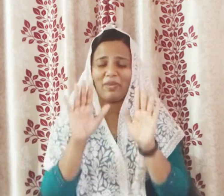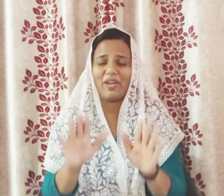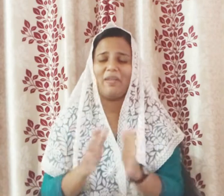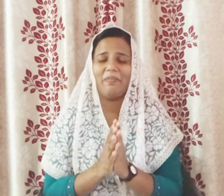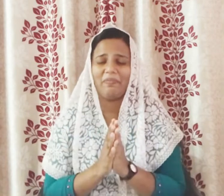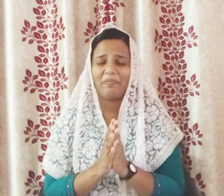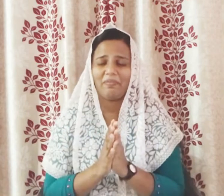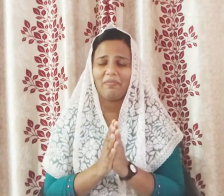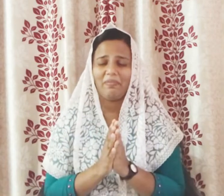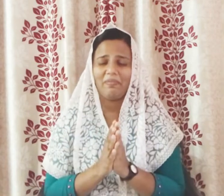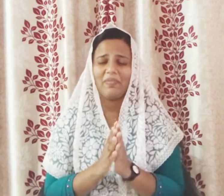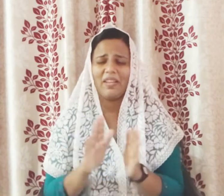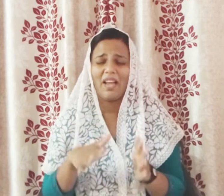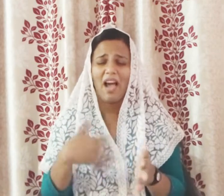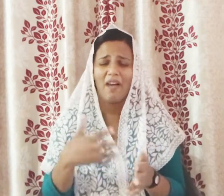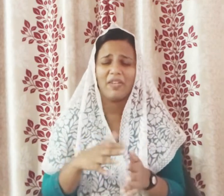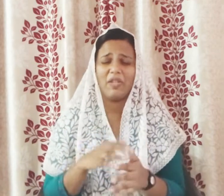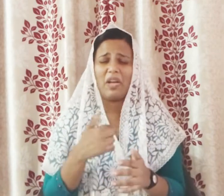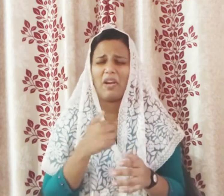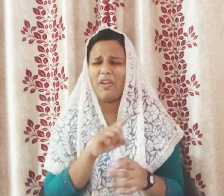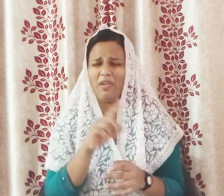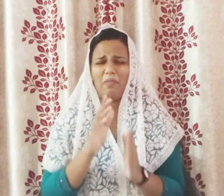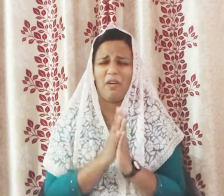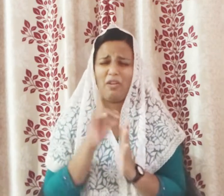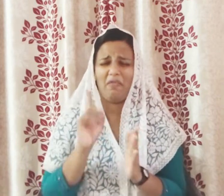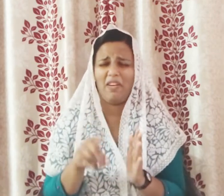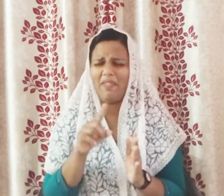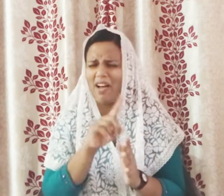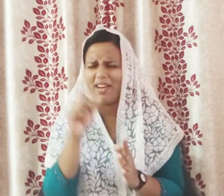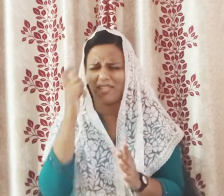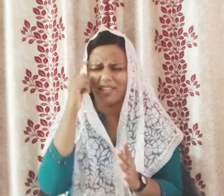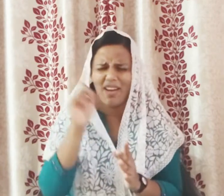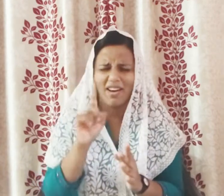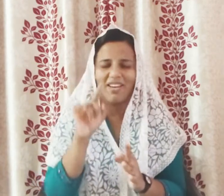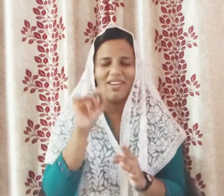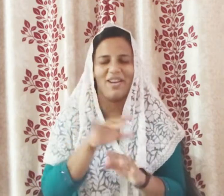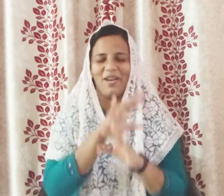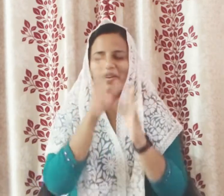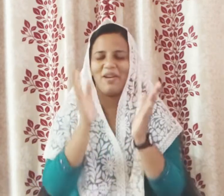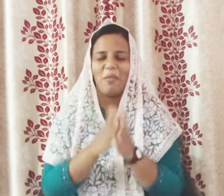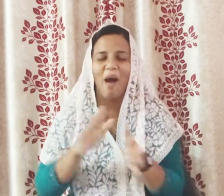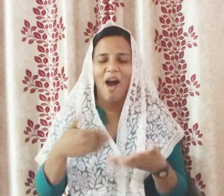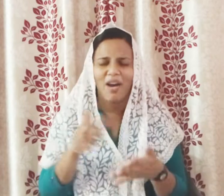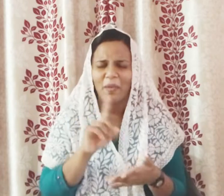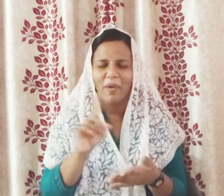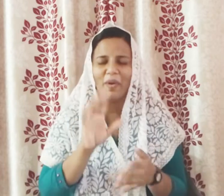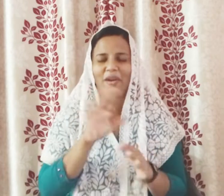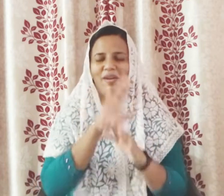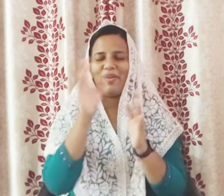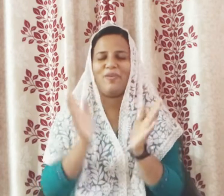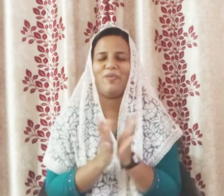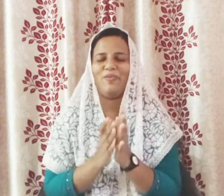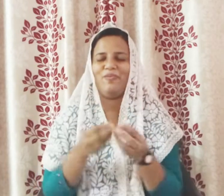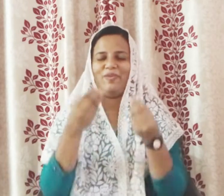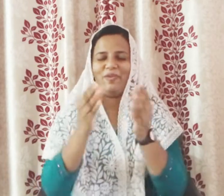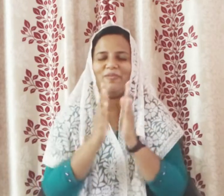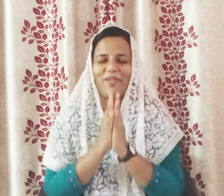വ്യാപരിക്കണമേ. പ്രാർത്ഥിക്കാൻ കട അവൻ ആവശ്യം കർത്താവെ എനിക്ക് വേണ്ടി പ്രാർത്ഥിക്കണമെന്ന് അവൻ ആഗ്രഹിച്ചിരിക്കുന്നവർക്ക് വേണ്ടി ഞങ്ങൾ പ്രാർത്ഥിക്കുന്നു. അവരെയും